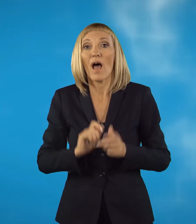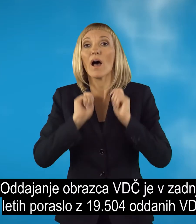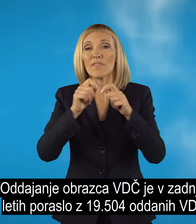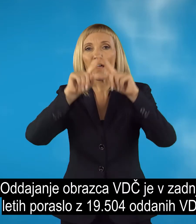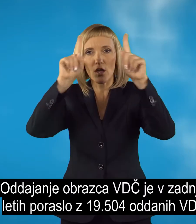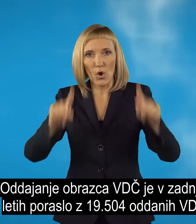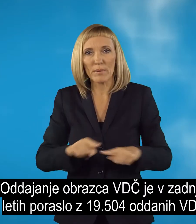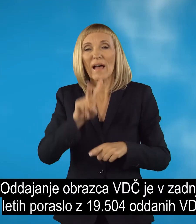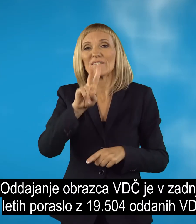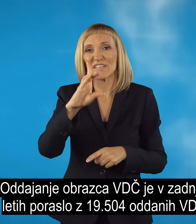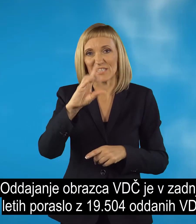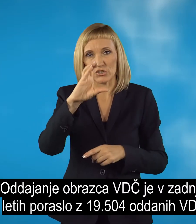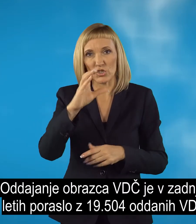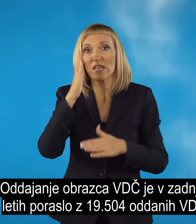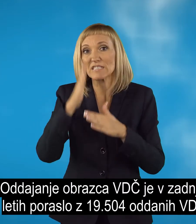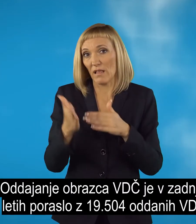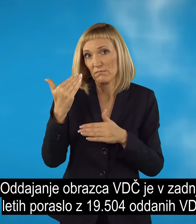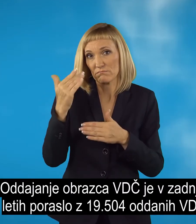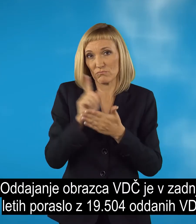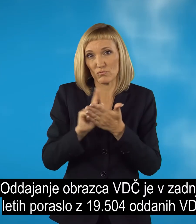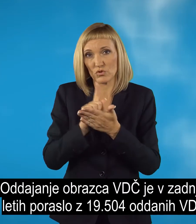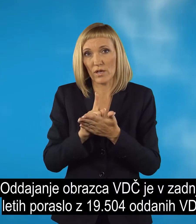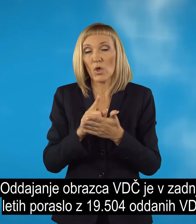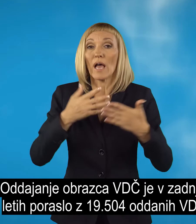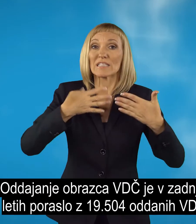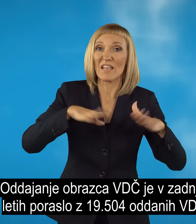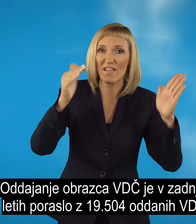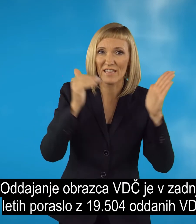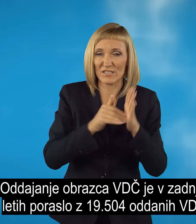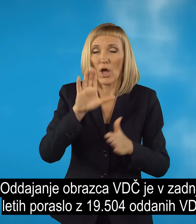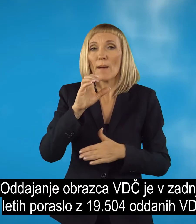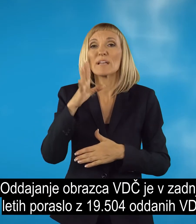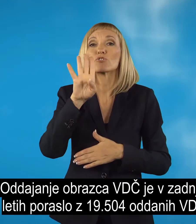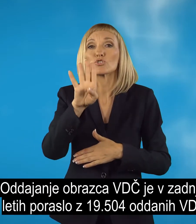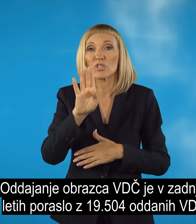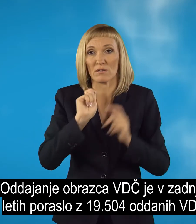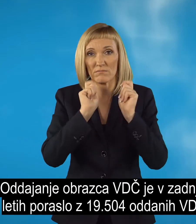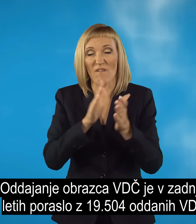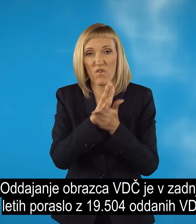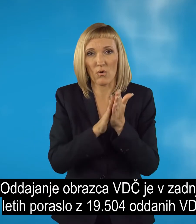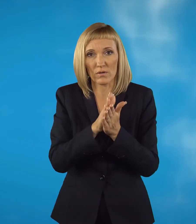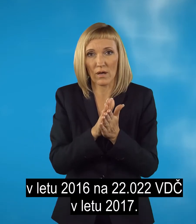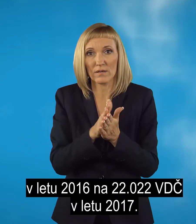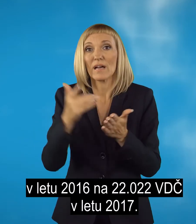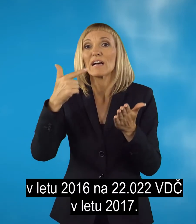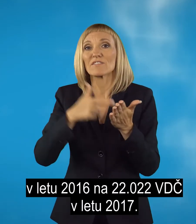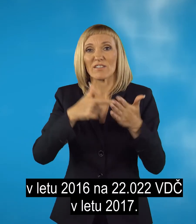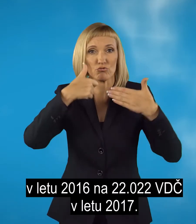Oddajanje obrazca VDČ je v zadnjih letih poraslo iz 19.504 oddanih VDČ-jev v letu